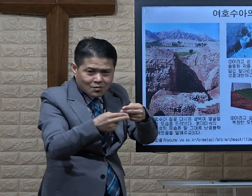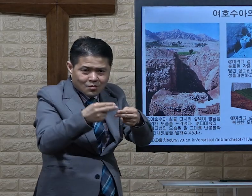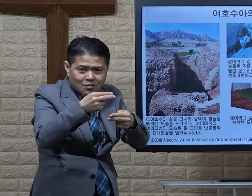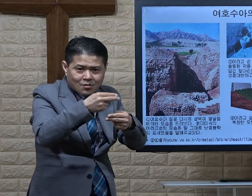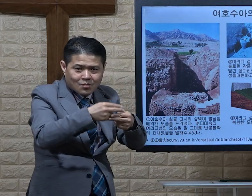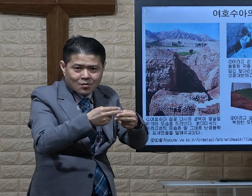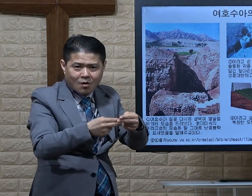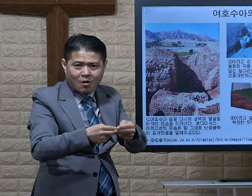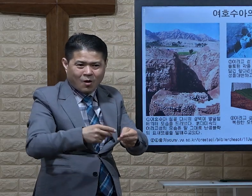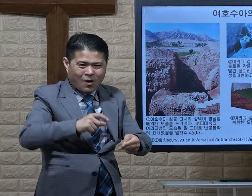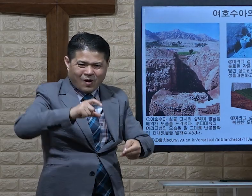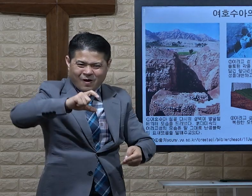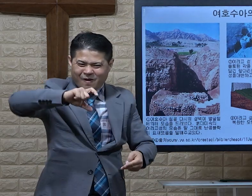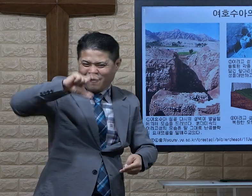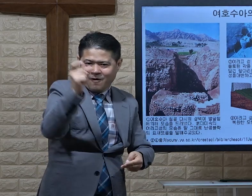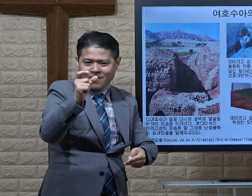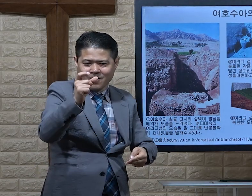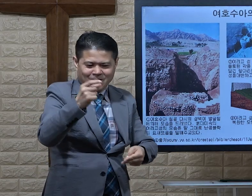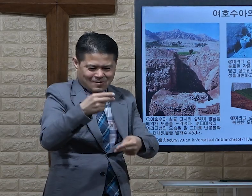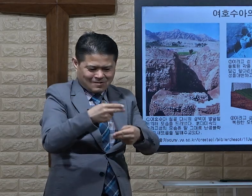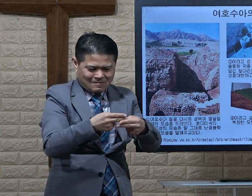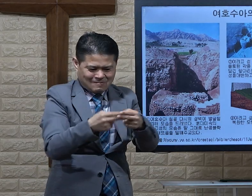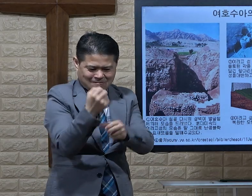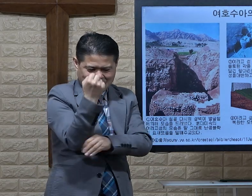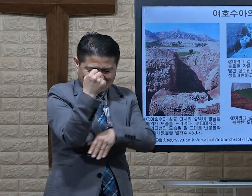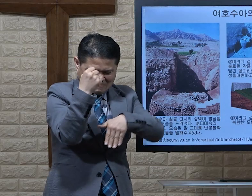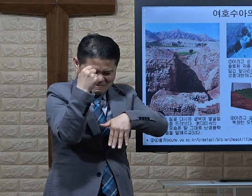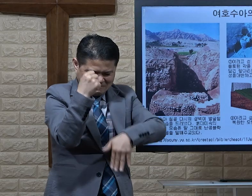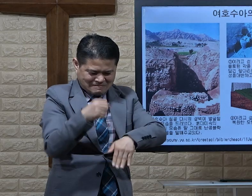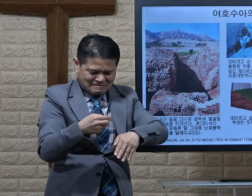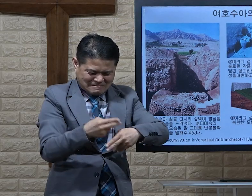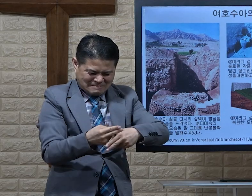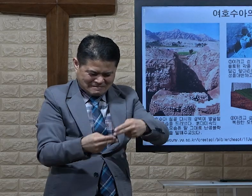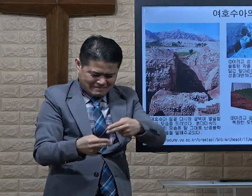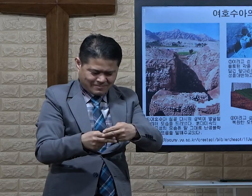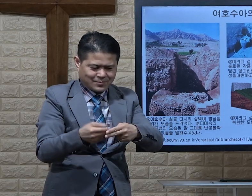벽돌로 정말 견고하게 단단하게 밑에 안반까지